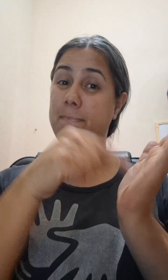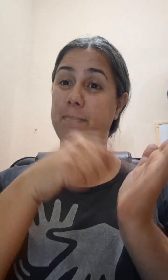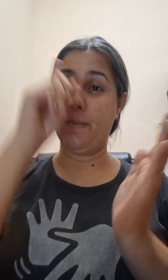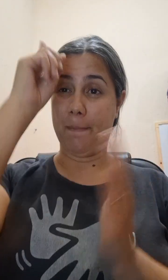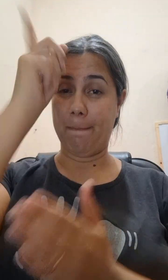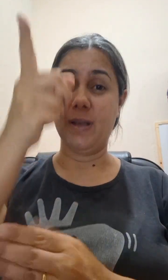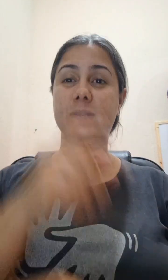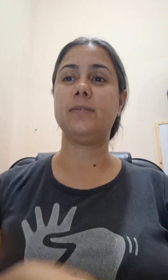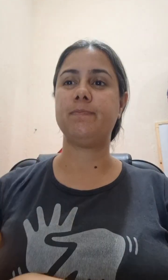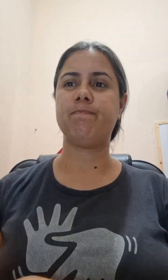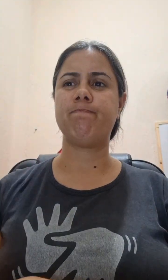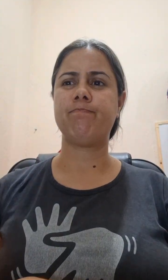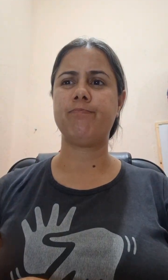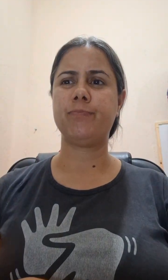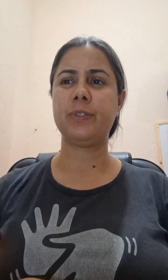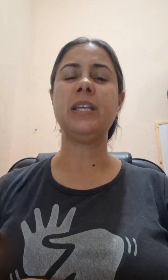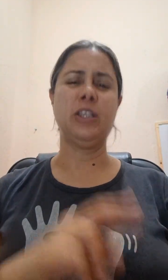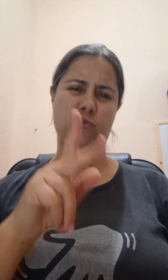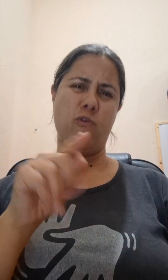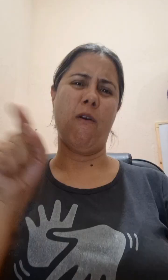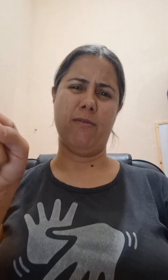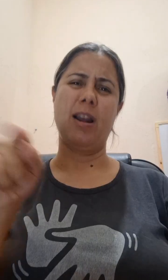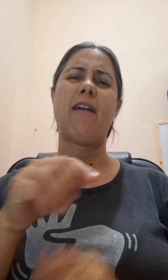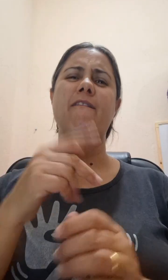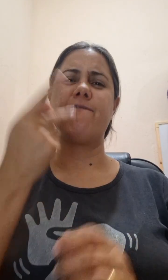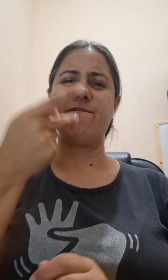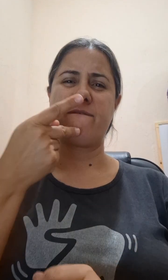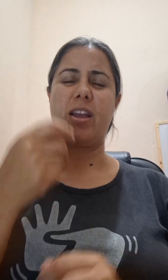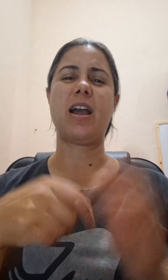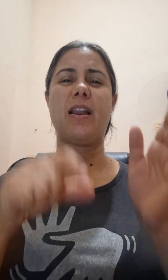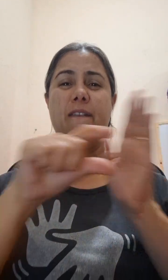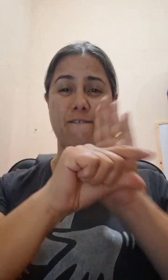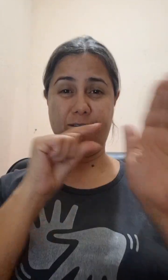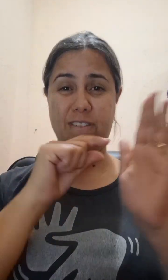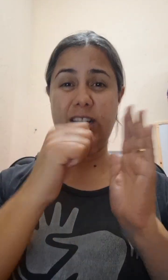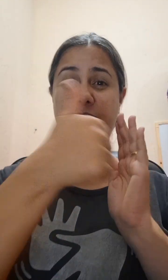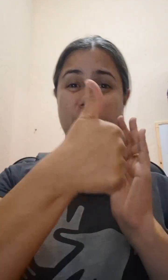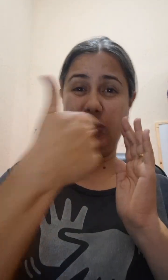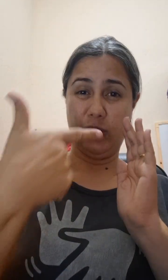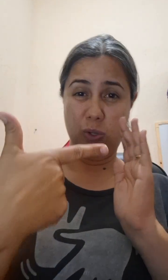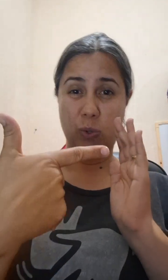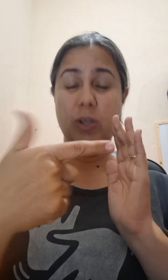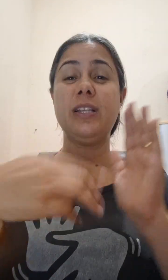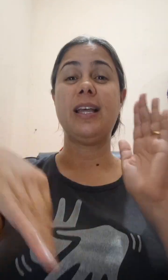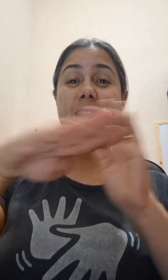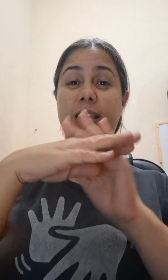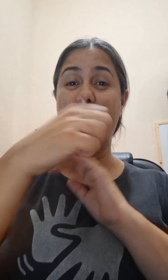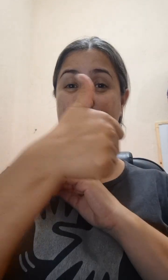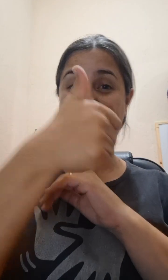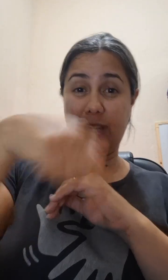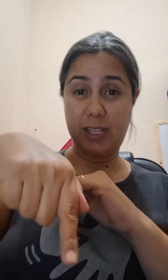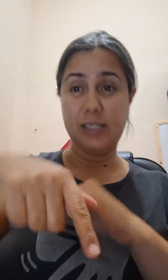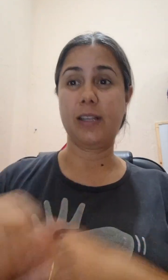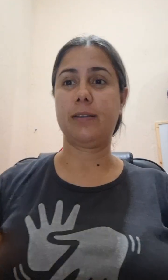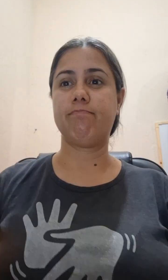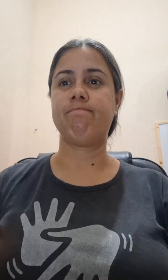virtuosas, práticas boas que a Bíblia nos manda, que fala lá nos versículos 12 até o